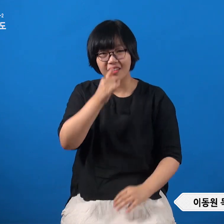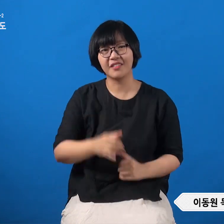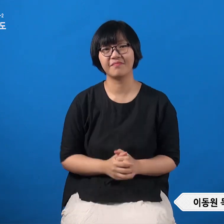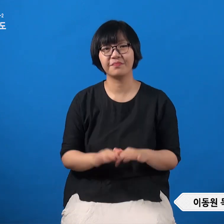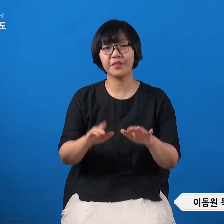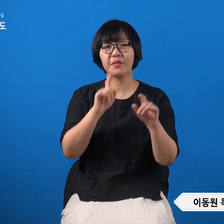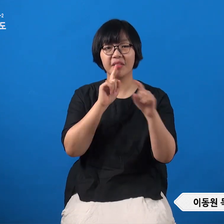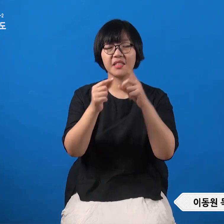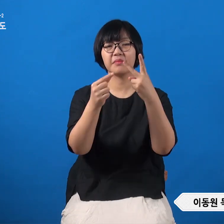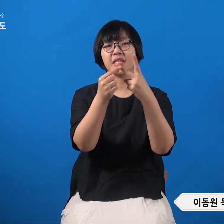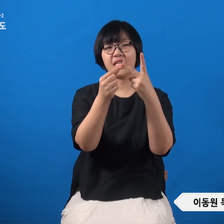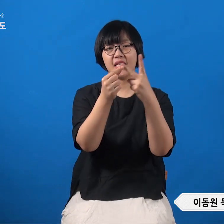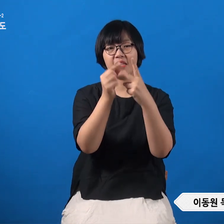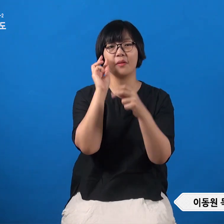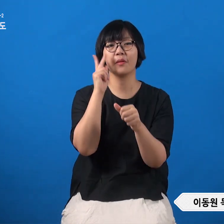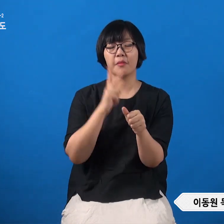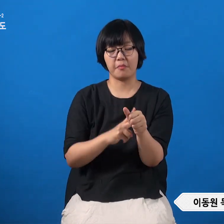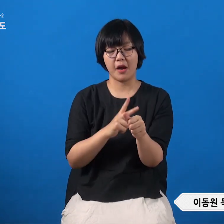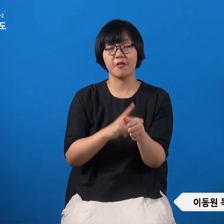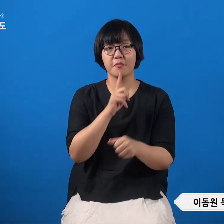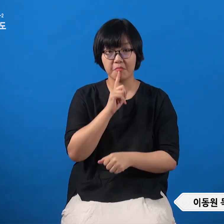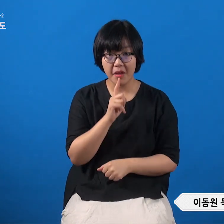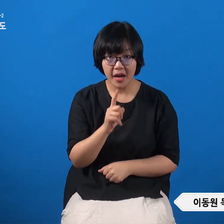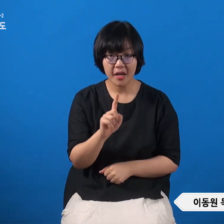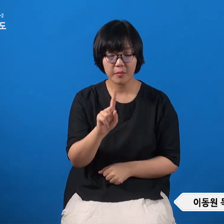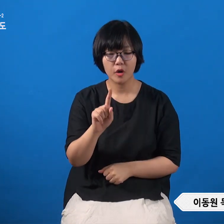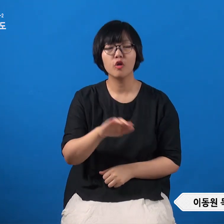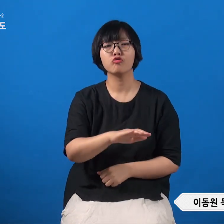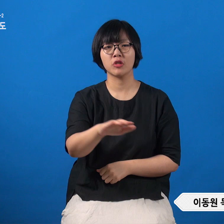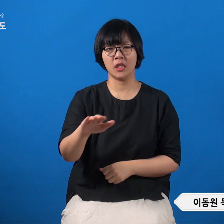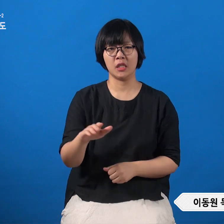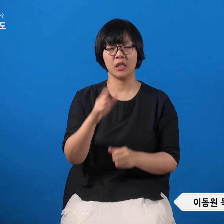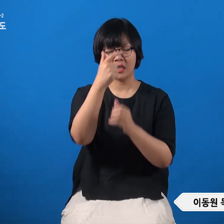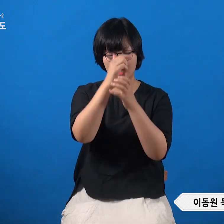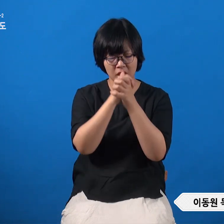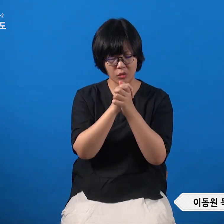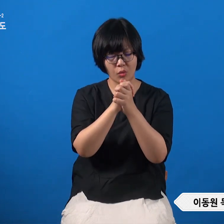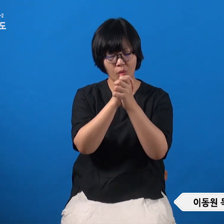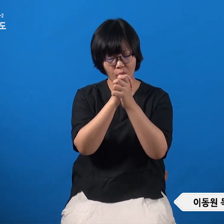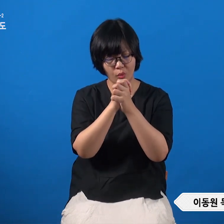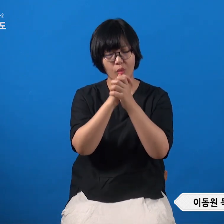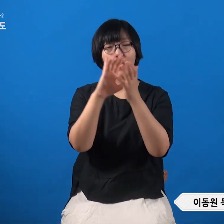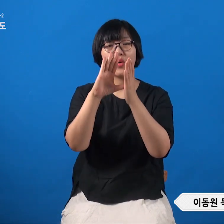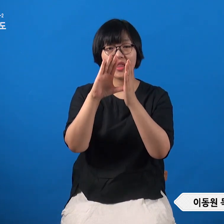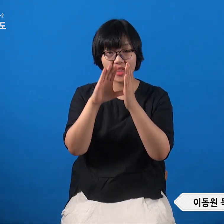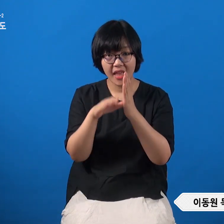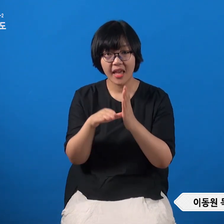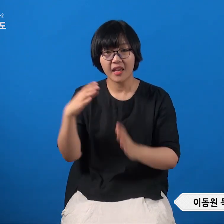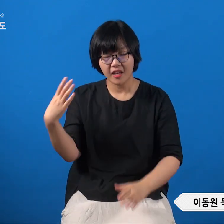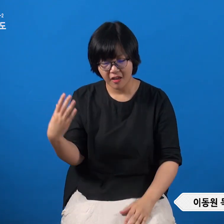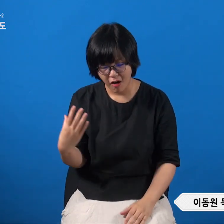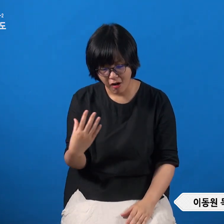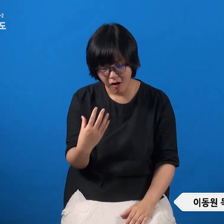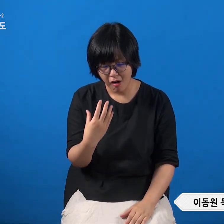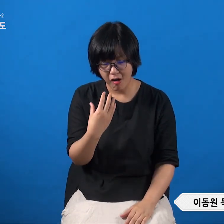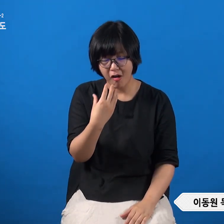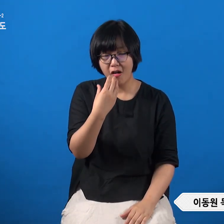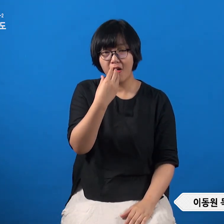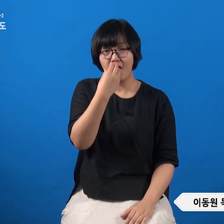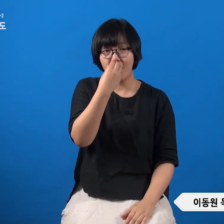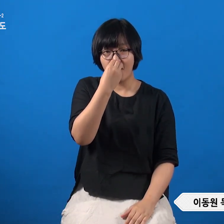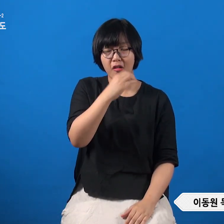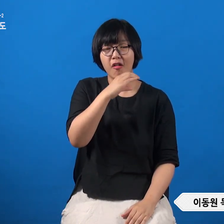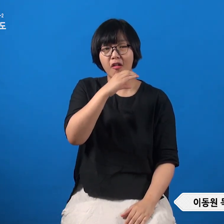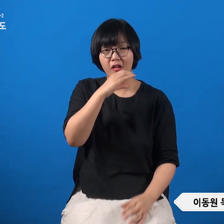여기 2절에서 바울 사도는 우리가 기도하는 중에 모든 경건과 단정함으로, 두 개의 중요한